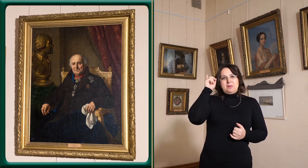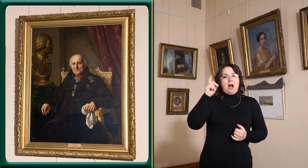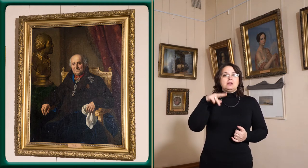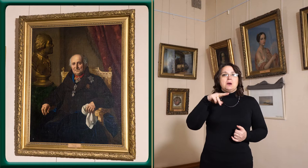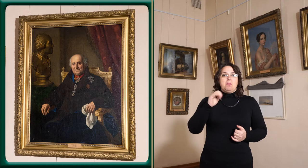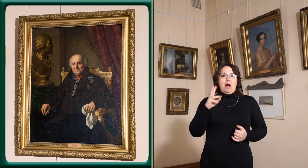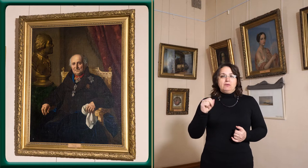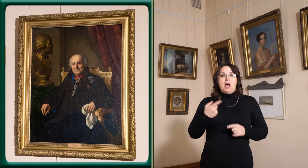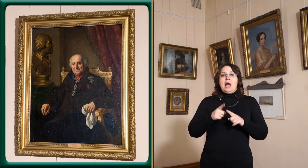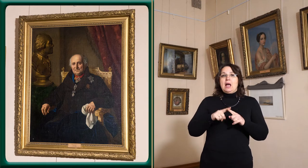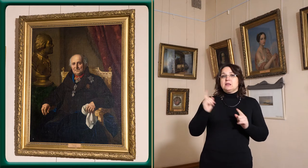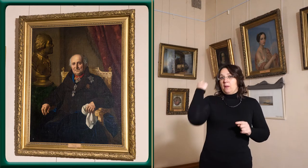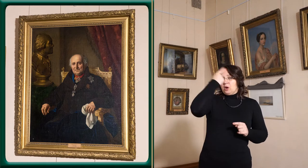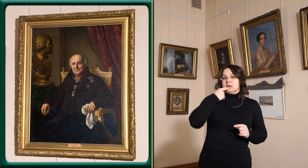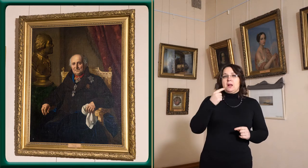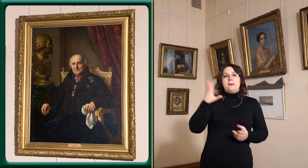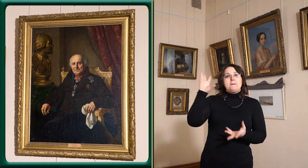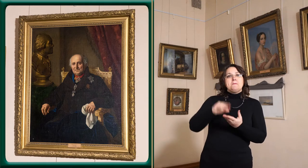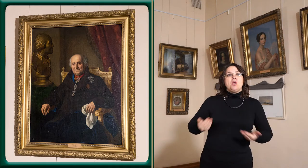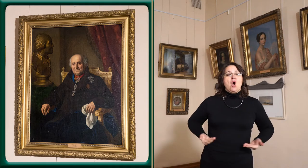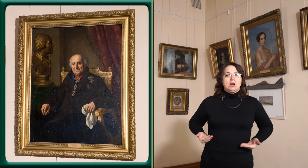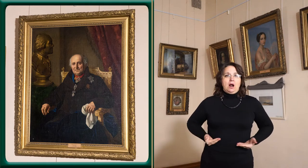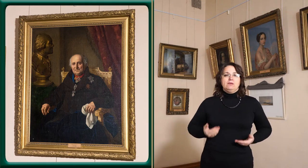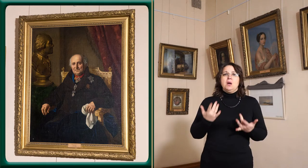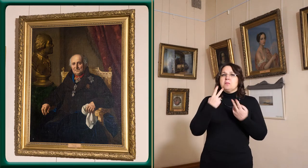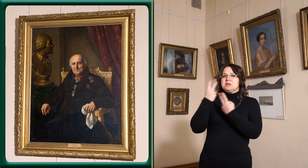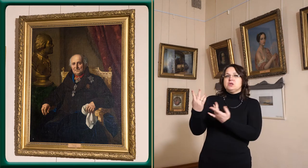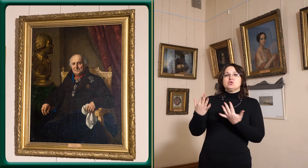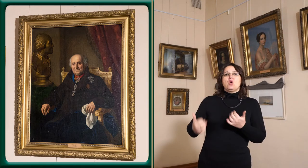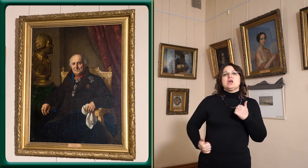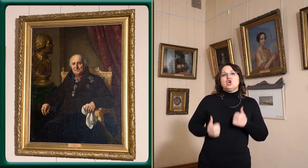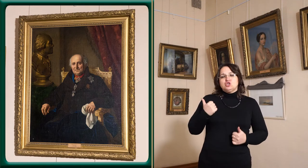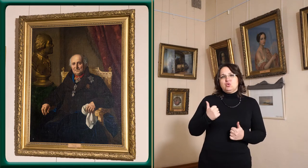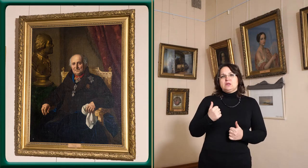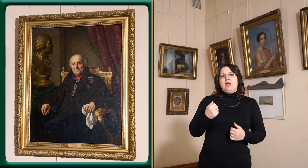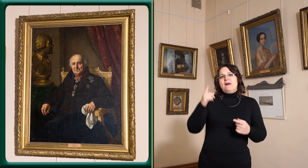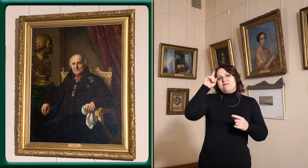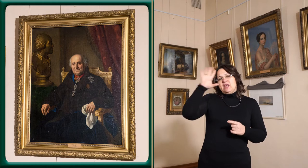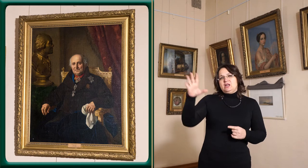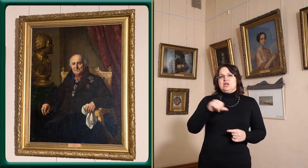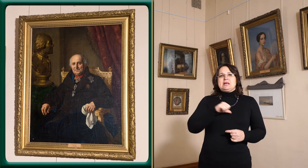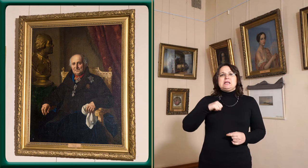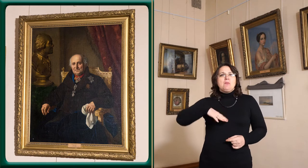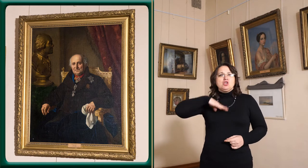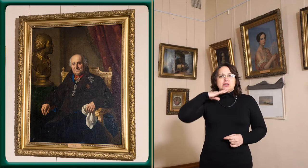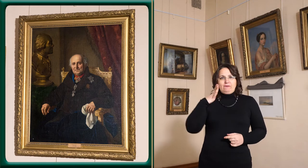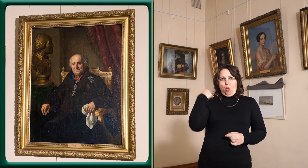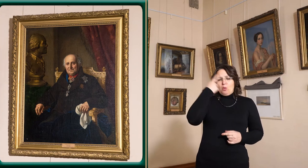портрет-биография. Посмотрите, сколько достоинства, величия, самодостаточности в облике уже пожилого